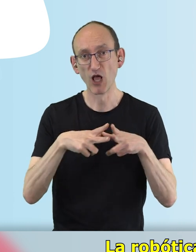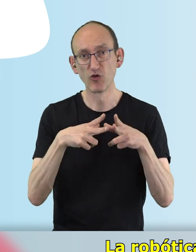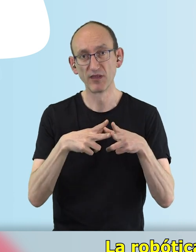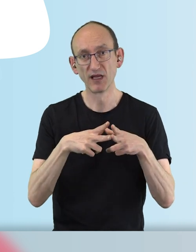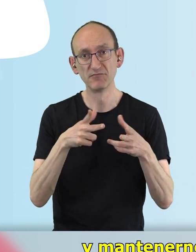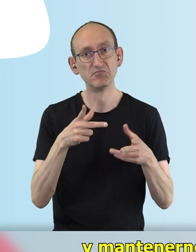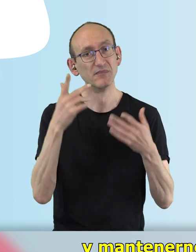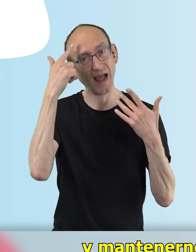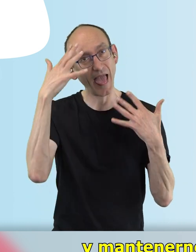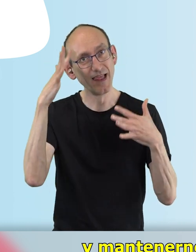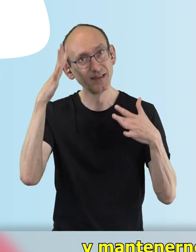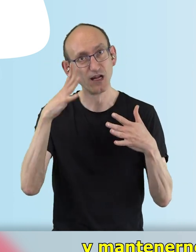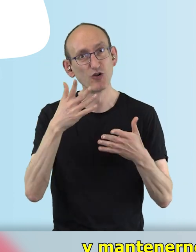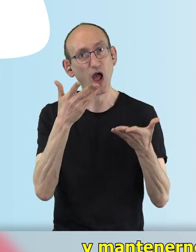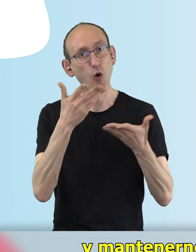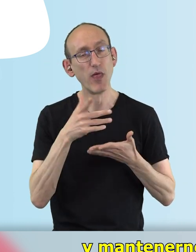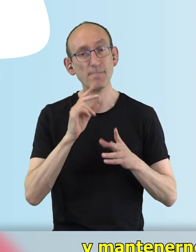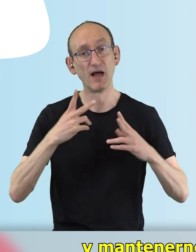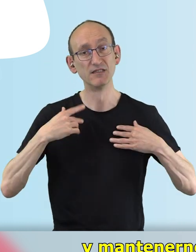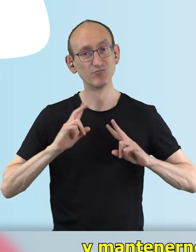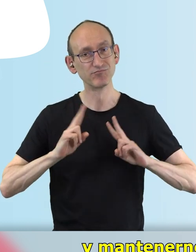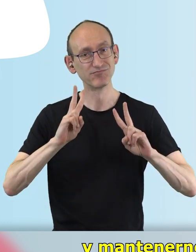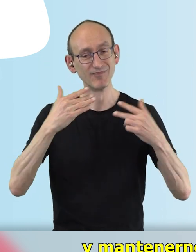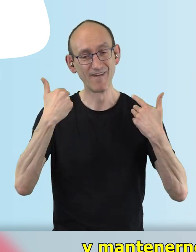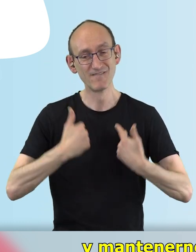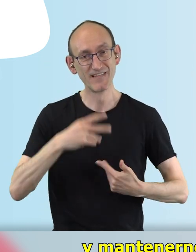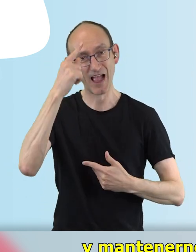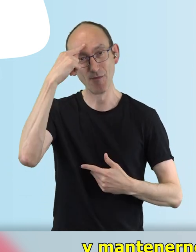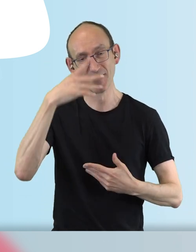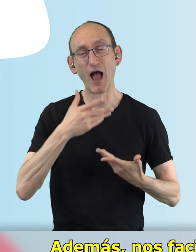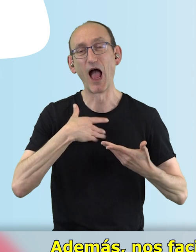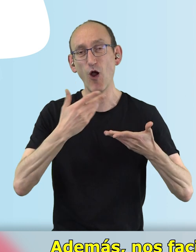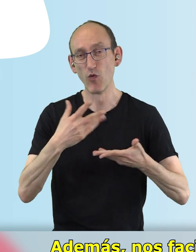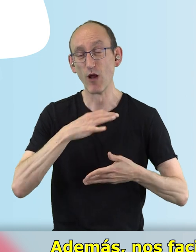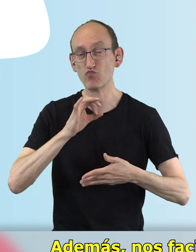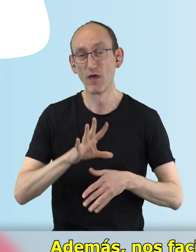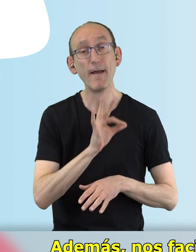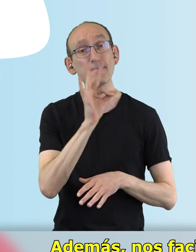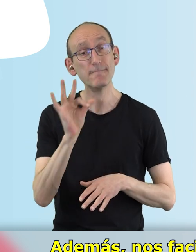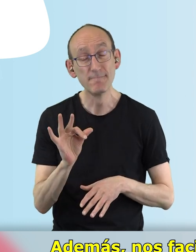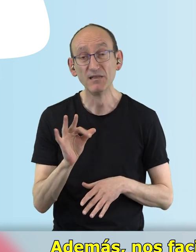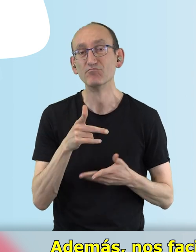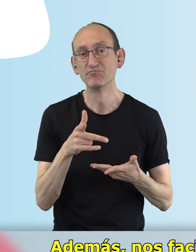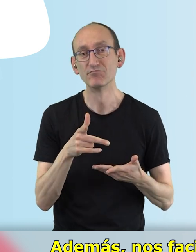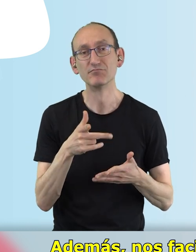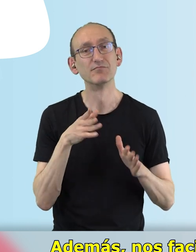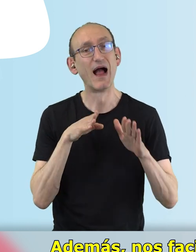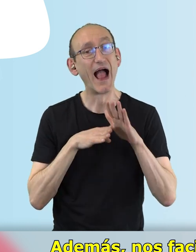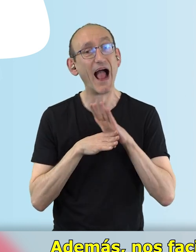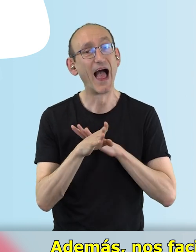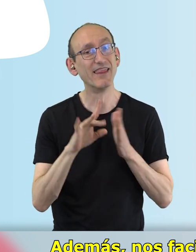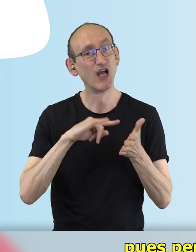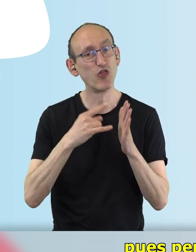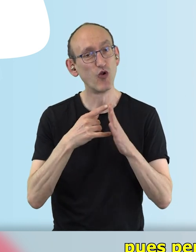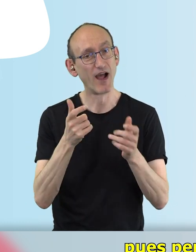ayudar a entretenernos y mantenernos activos física y mentalmente. Además, nos facilita el acceso a